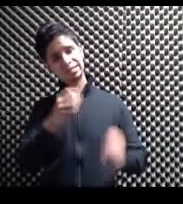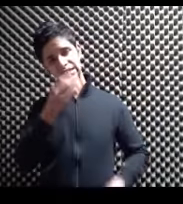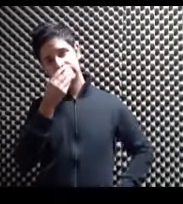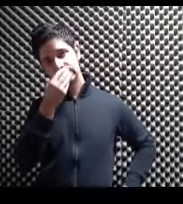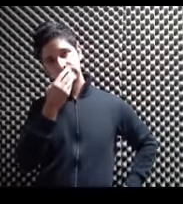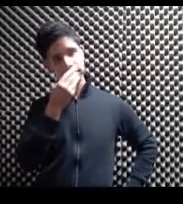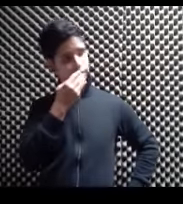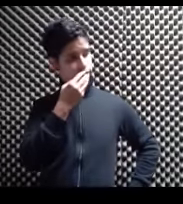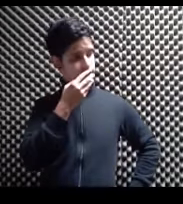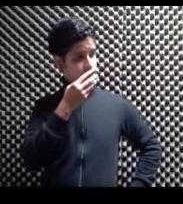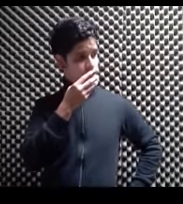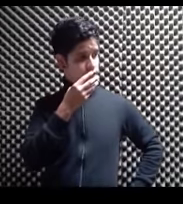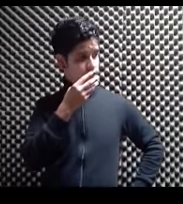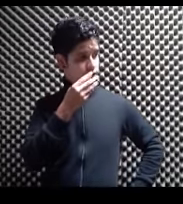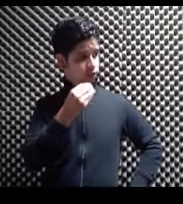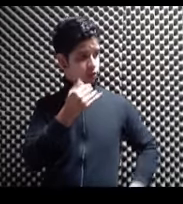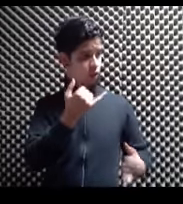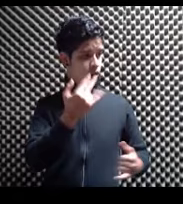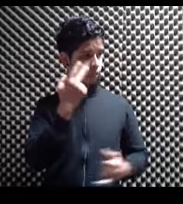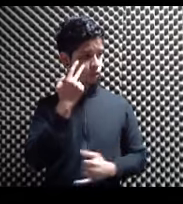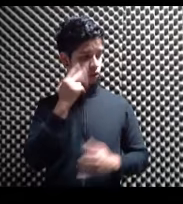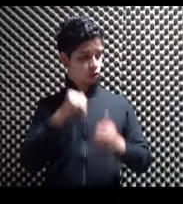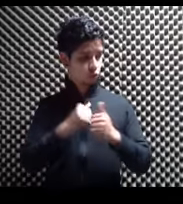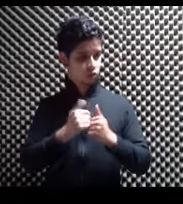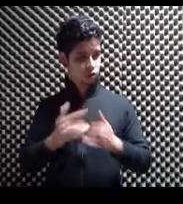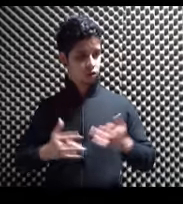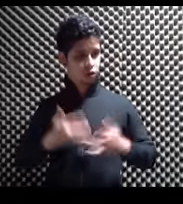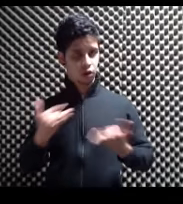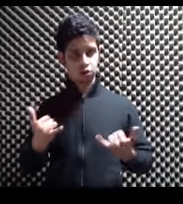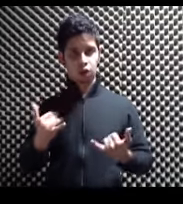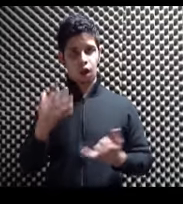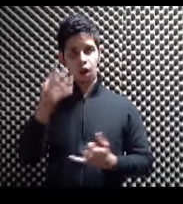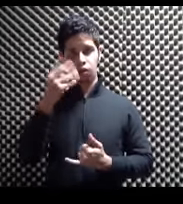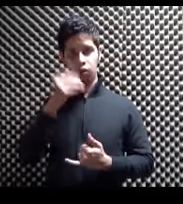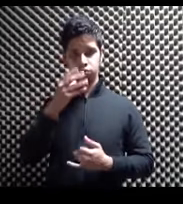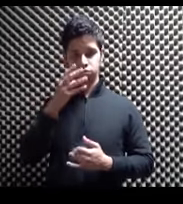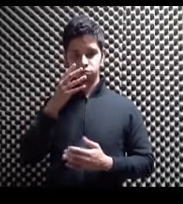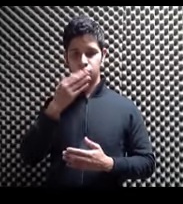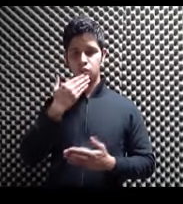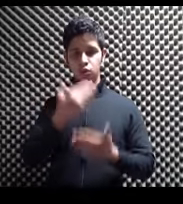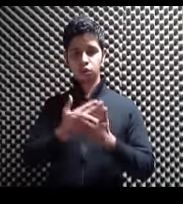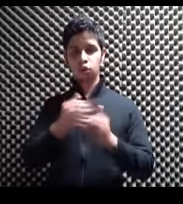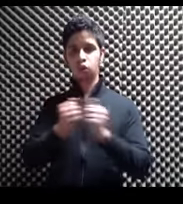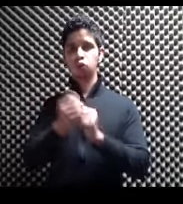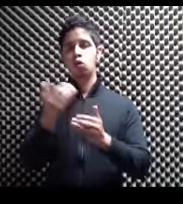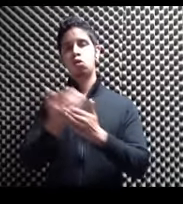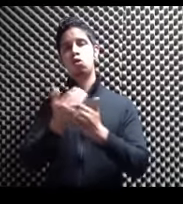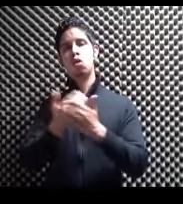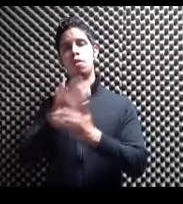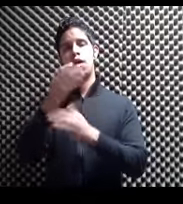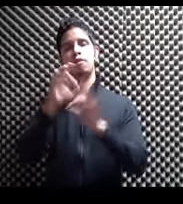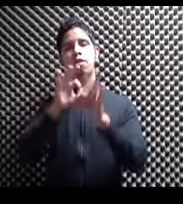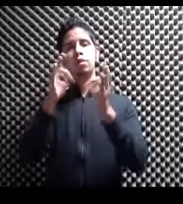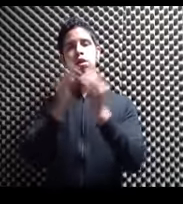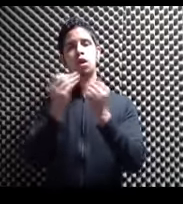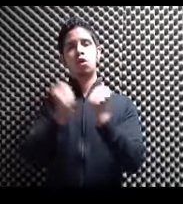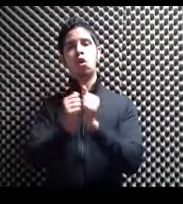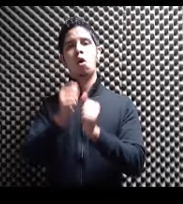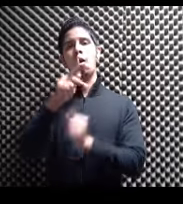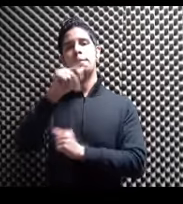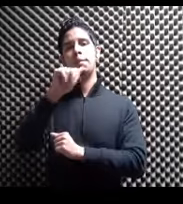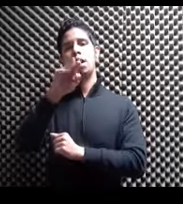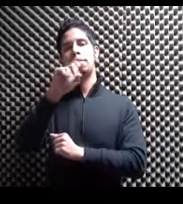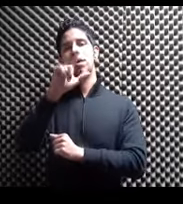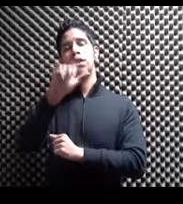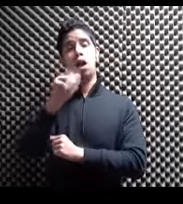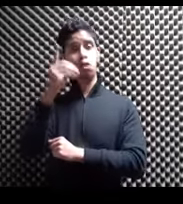mismo. Wow. Con su mamá, familia, con Pamela, allá en Cabo Rojo. Mira para allá. Está precioso ahora,